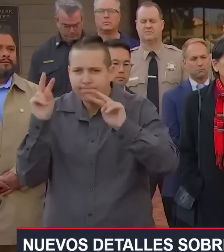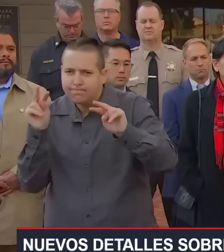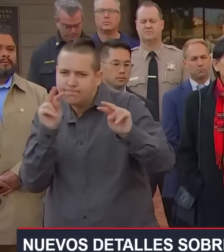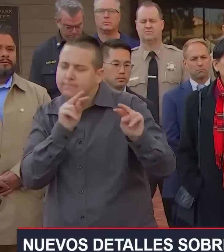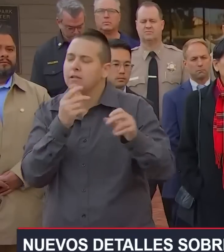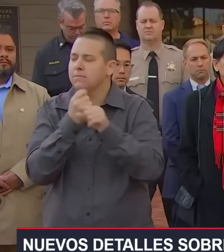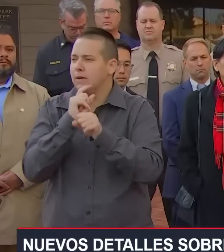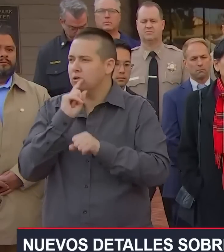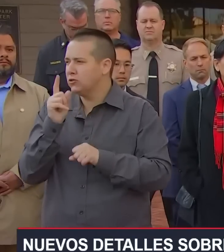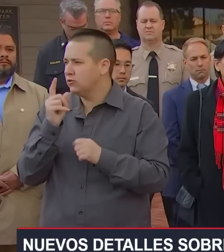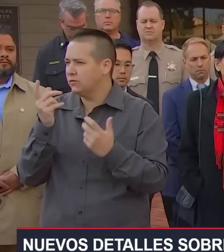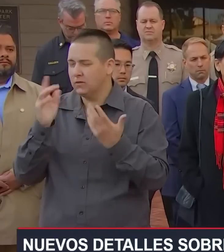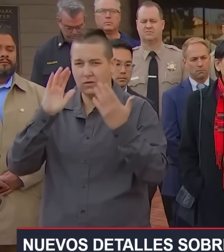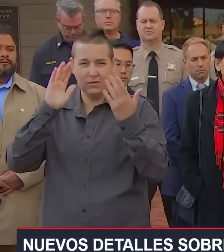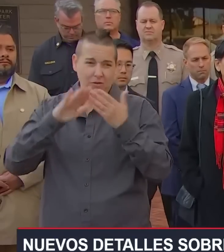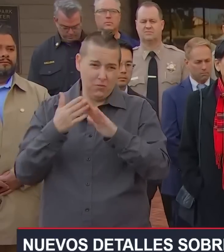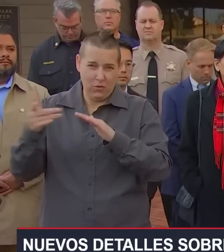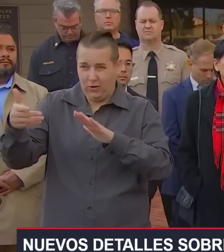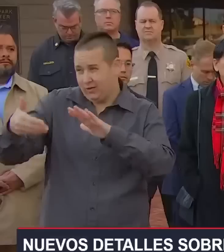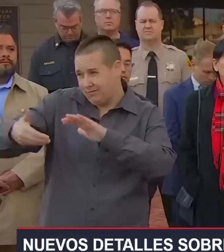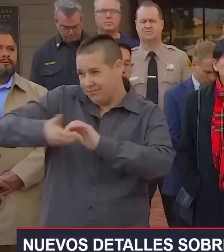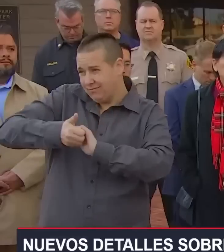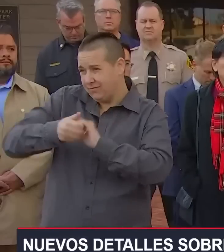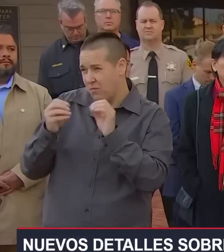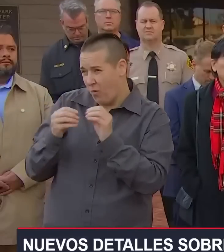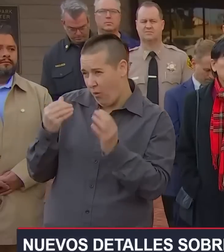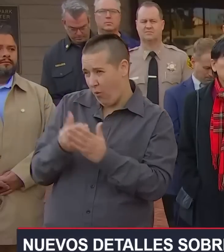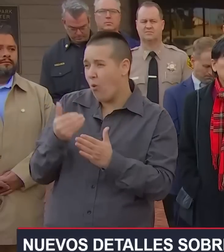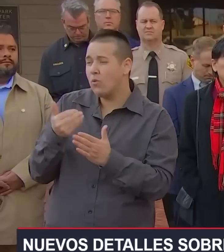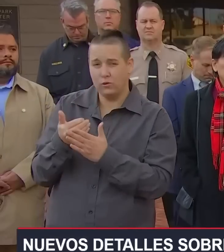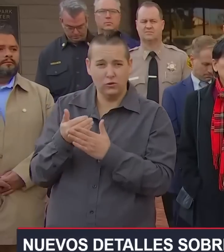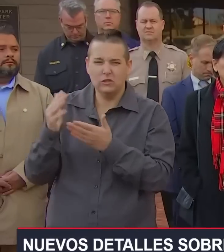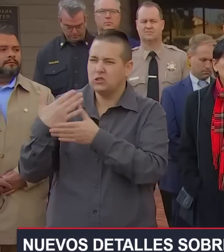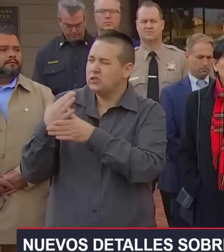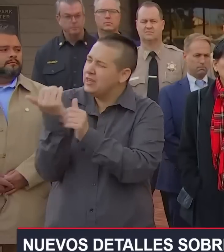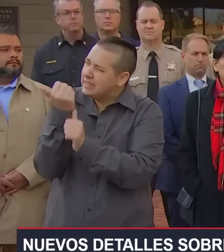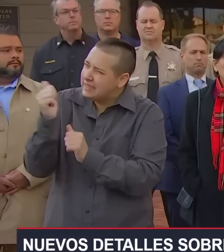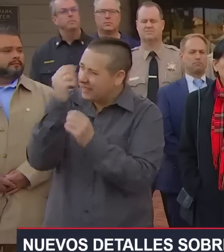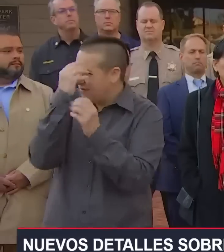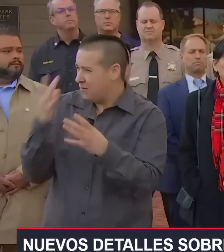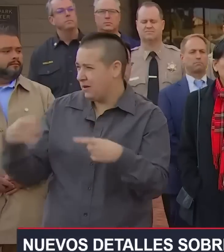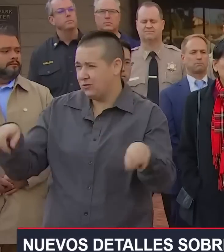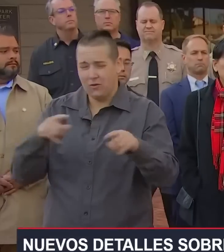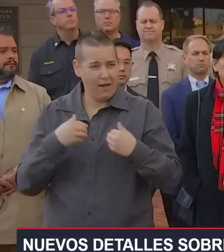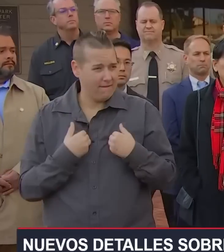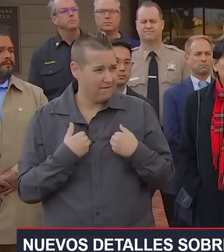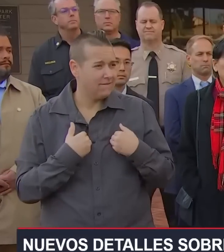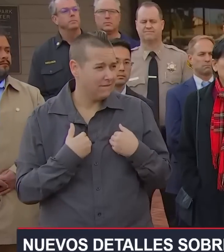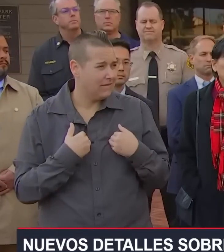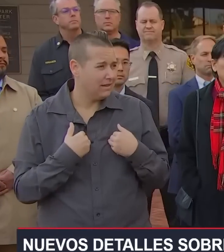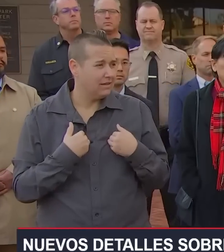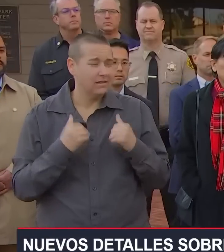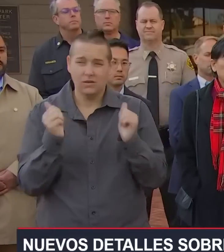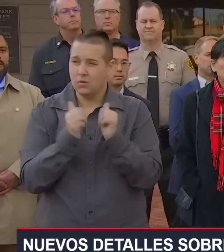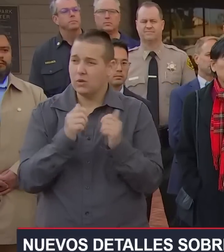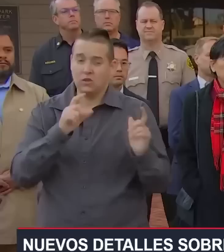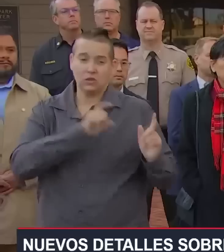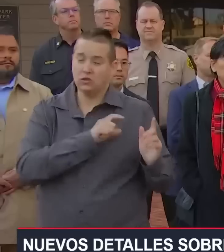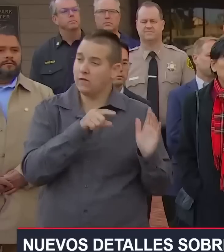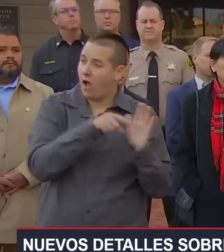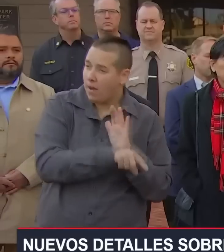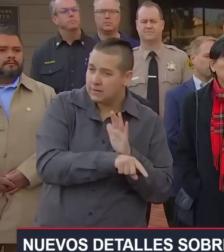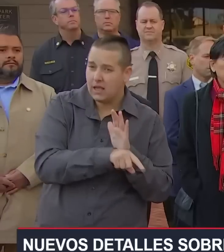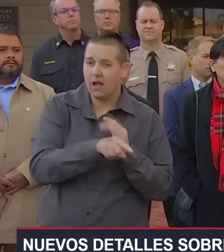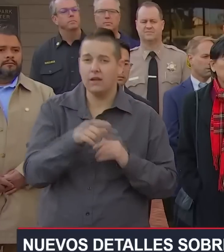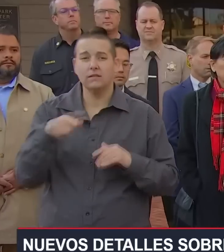mantenernos atentos y Esperamos que la comunidad coopere con nosotros y compartan cualquier información